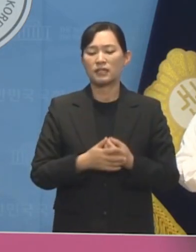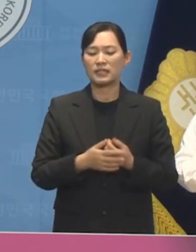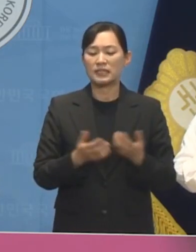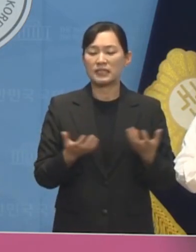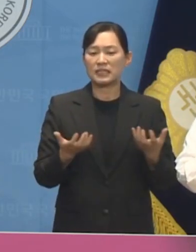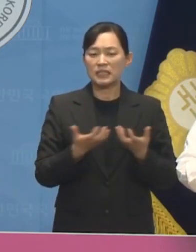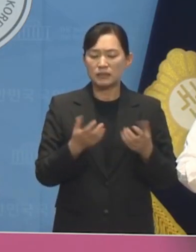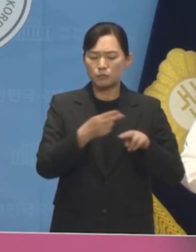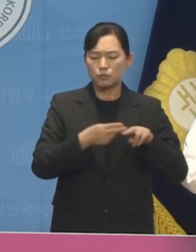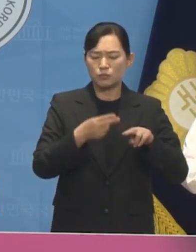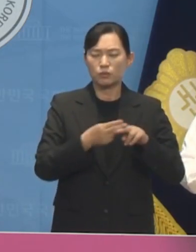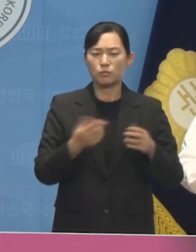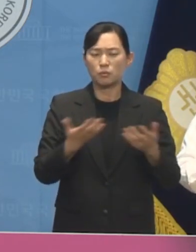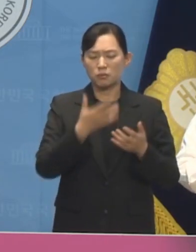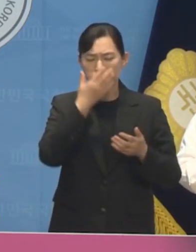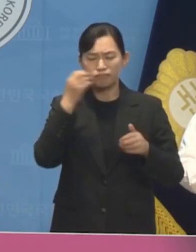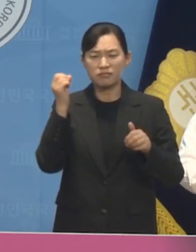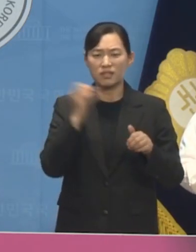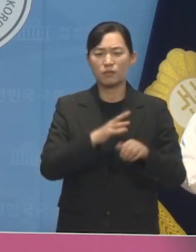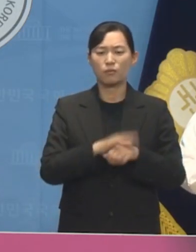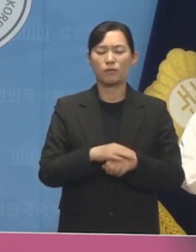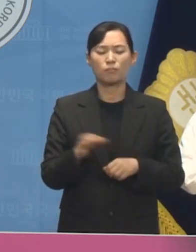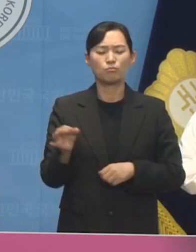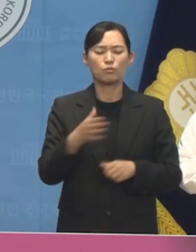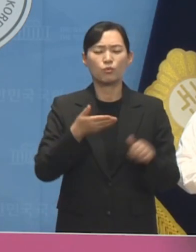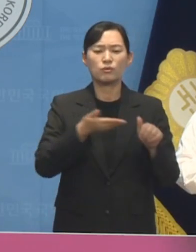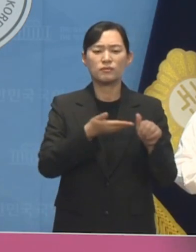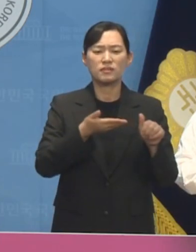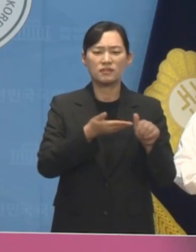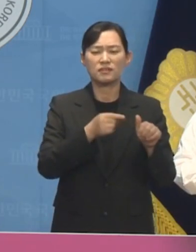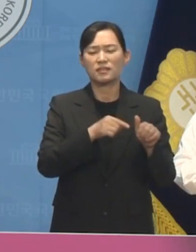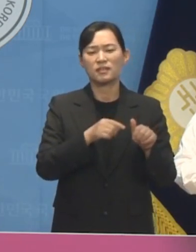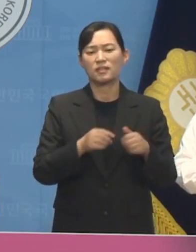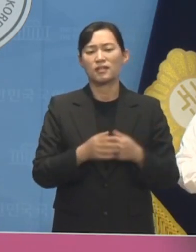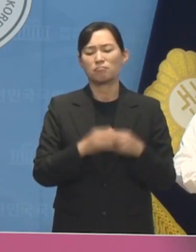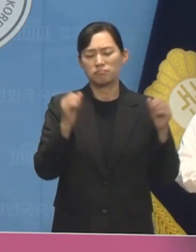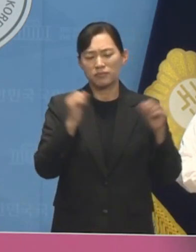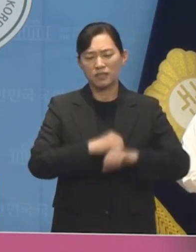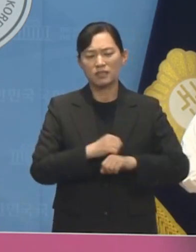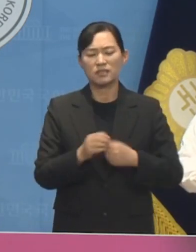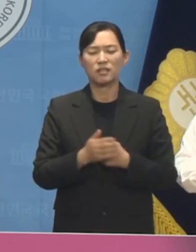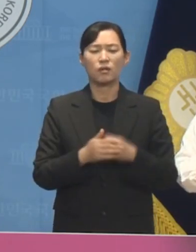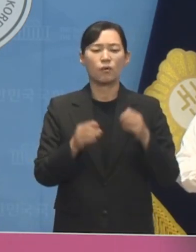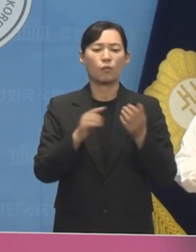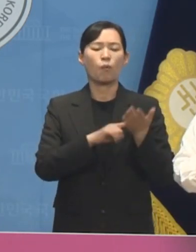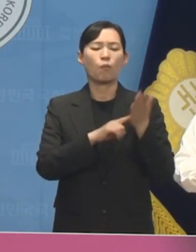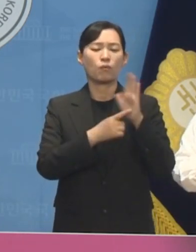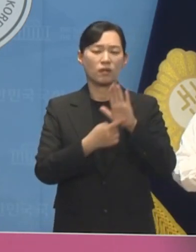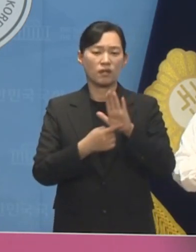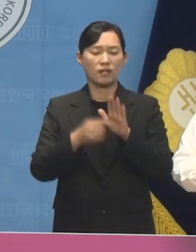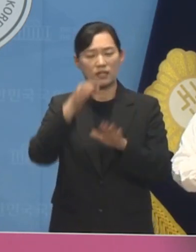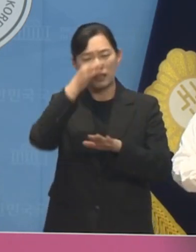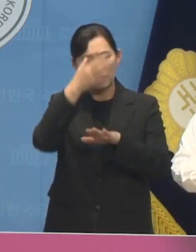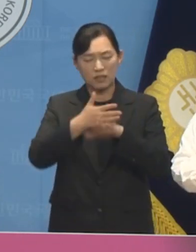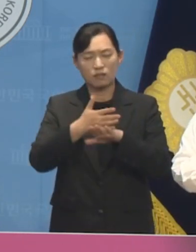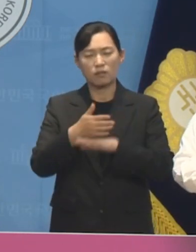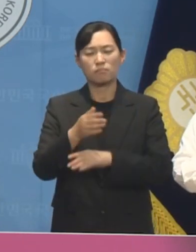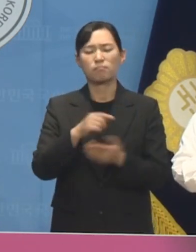급식노동을 천시하고 무상급식을 무너뜨리는 시도교육감들은 공개사과 성명서를 발표해야